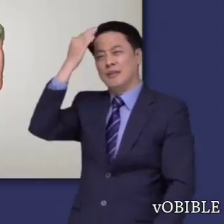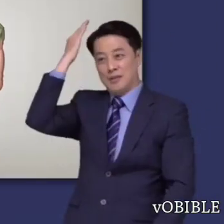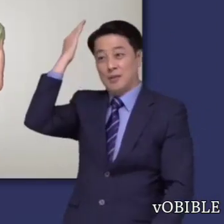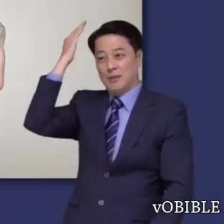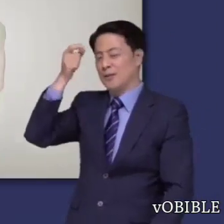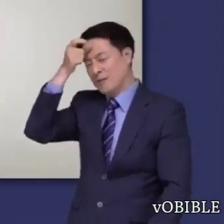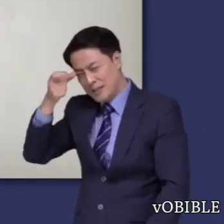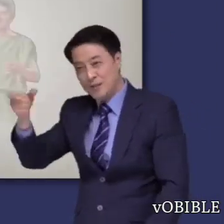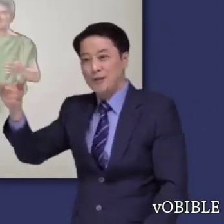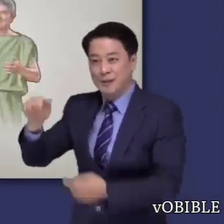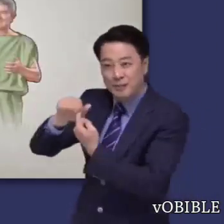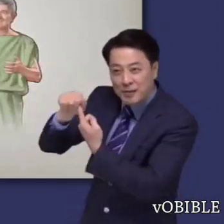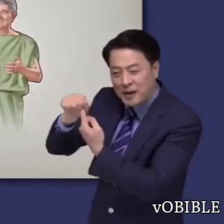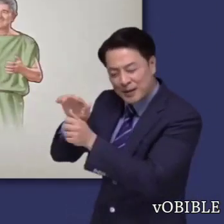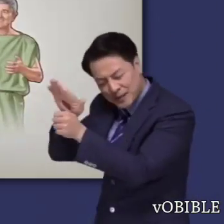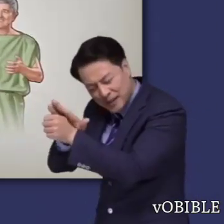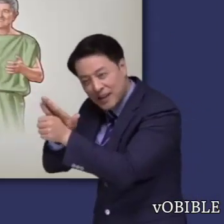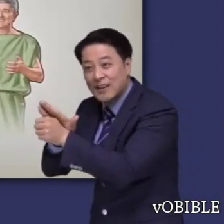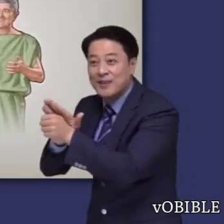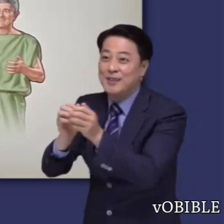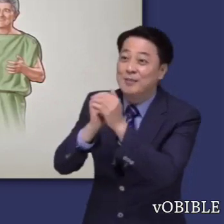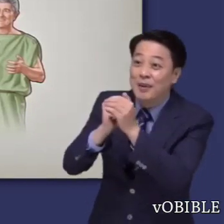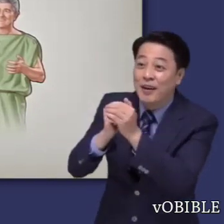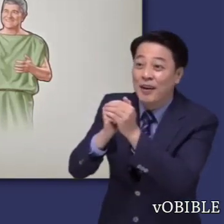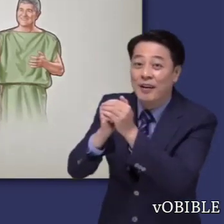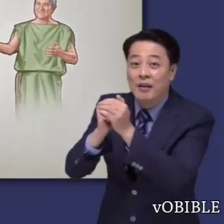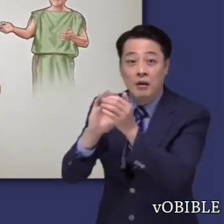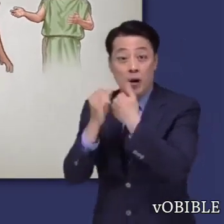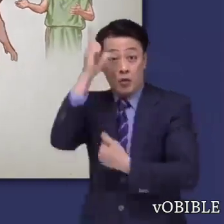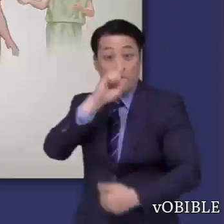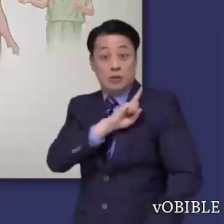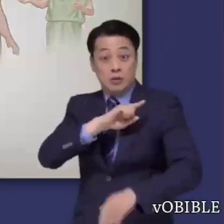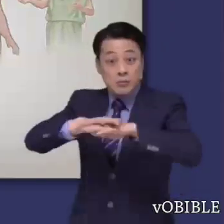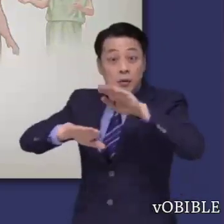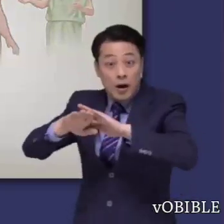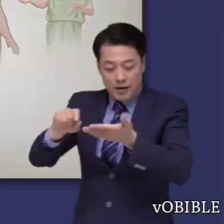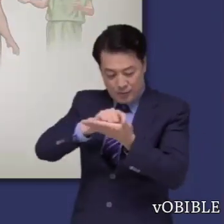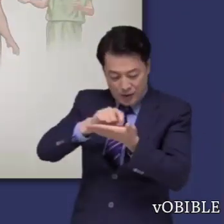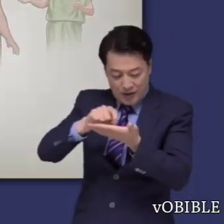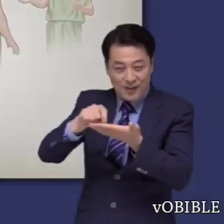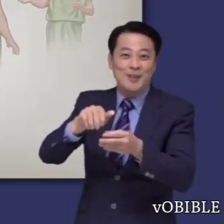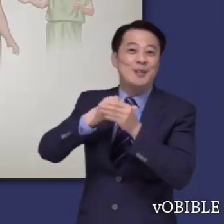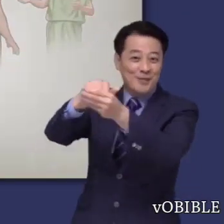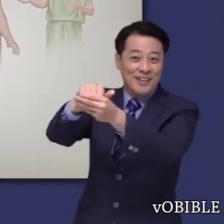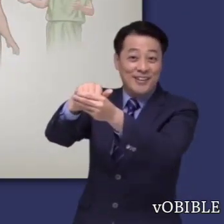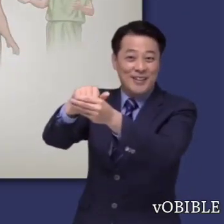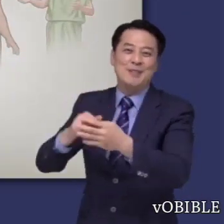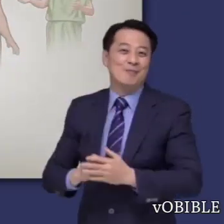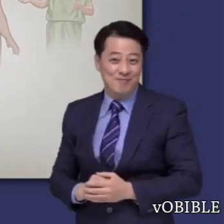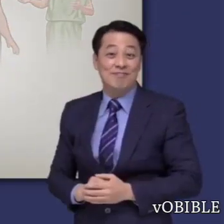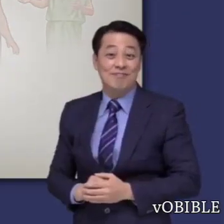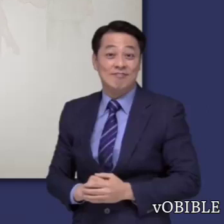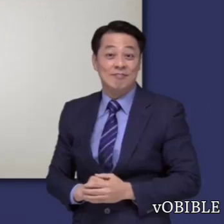他当作奴隶，而是当作弟兄。保罗通常请人代笔写信，但这